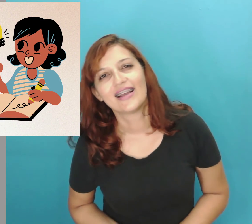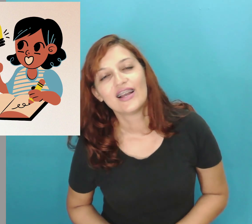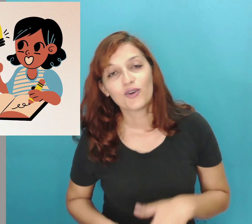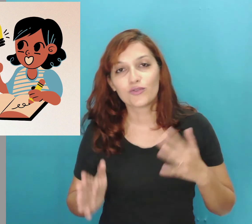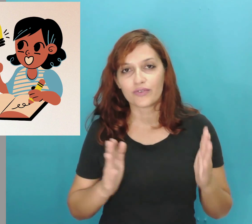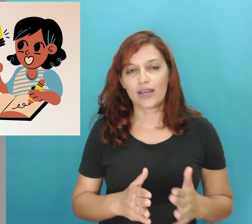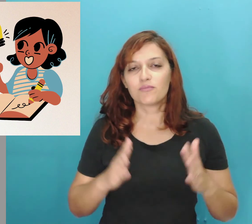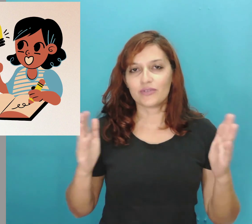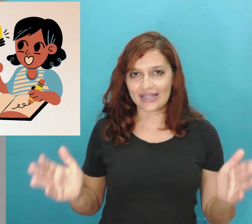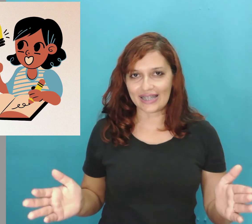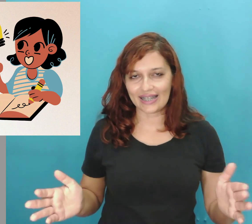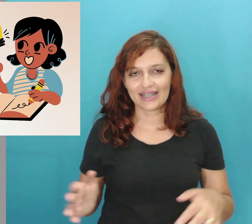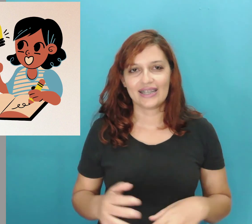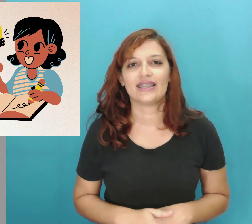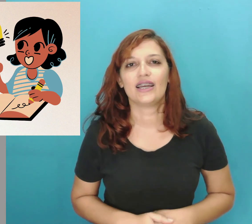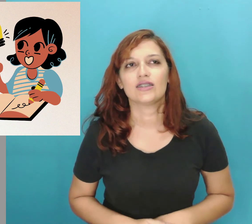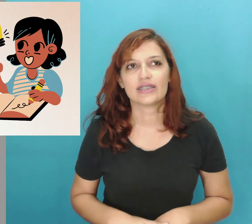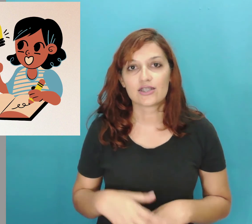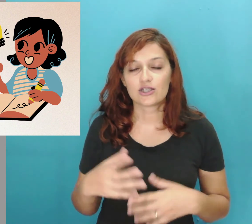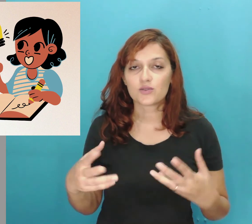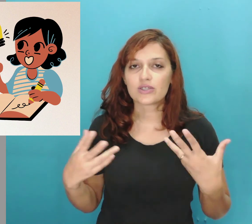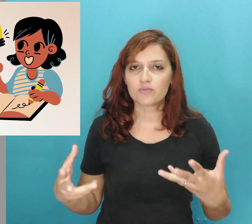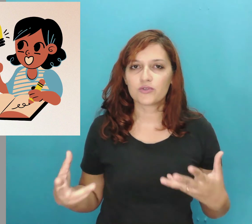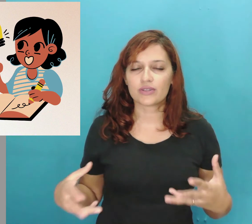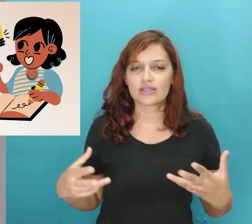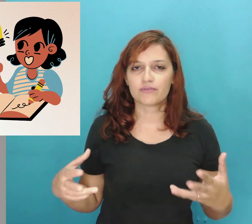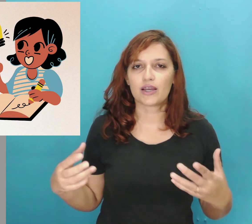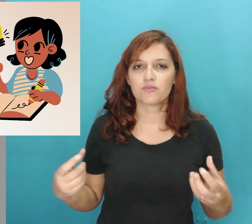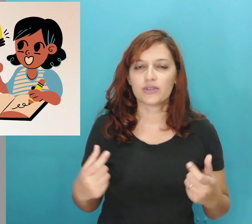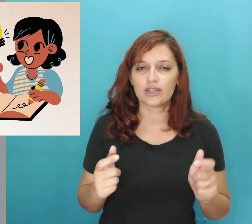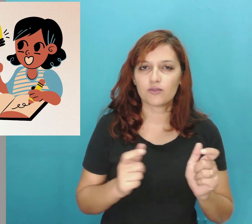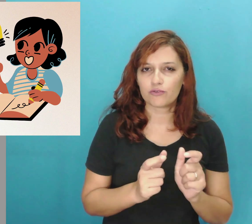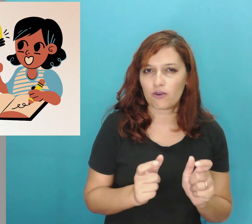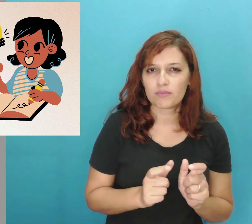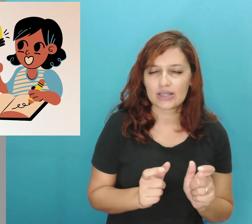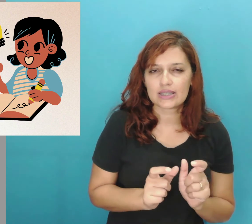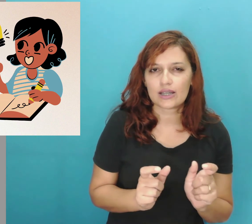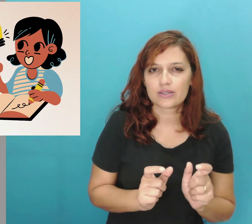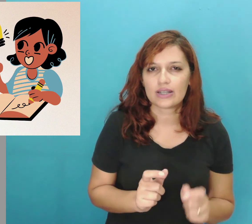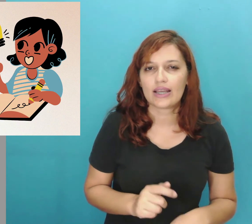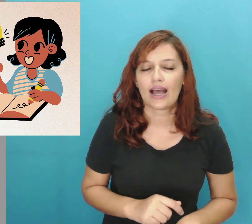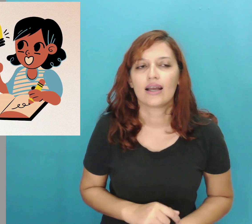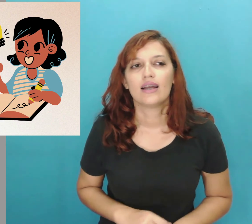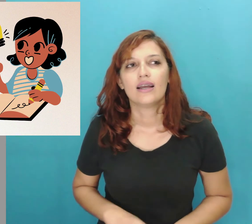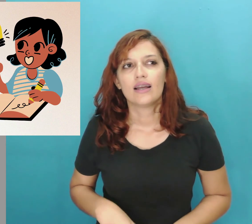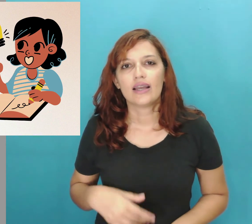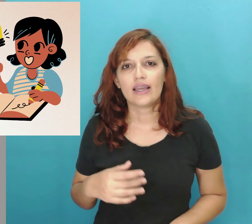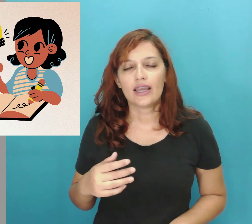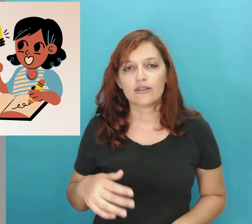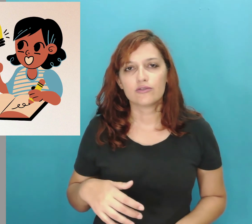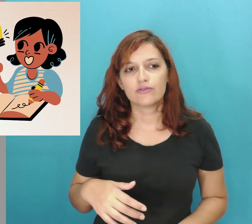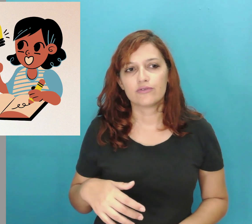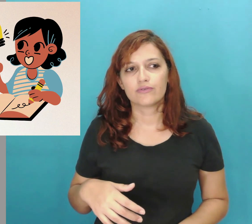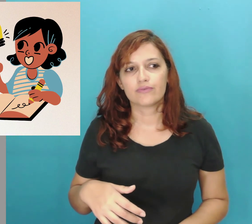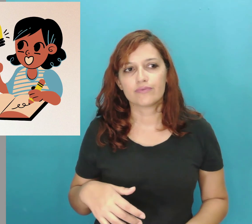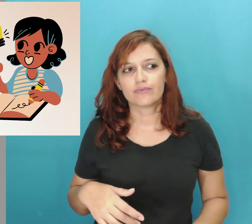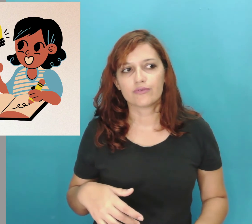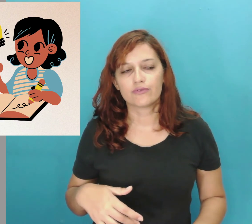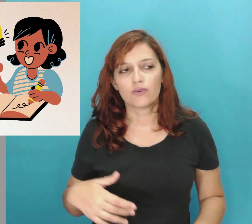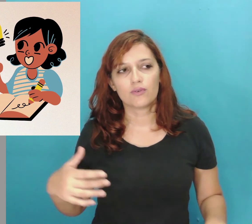O verbo ir, né? E a gente usa muito esse verbo ir de uma forma assim, auxiliar. Eu vou